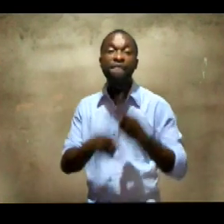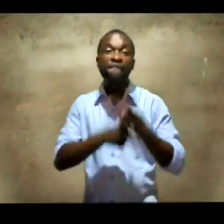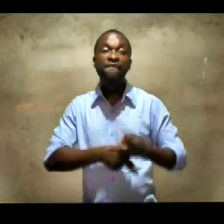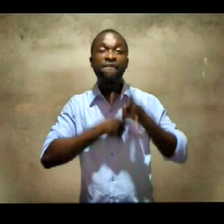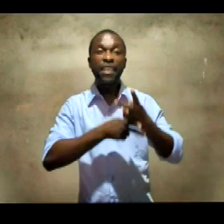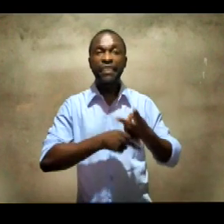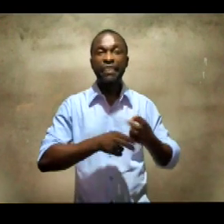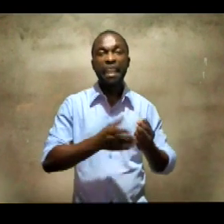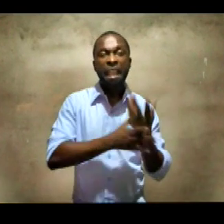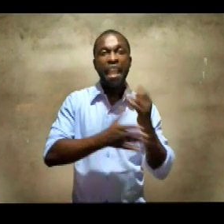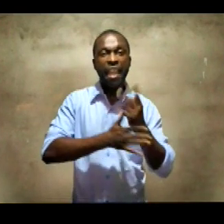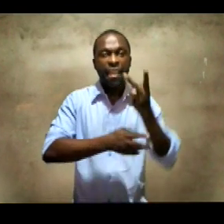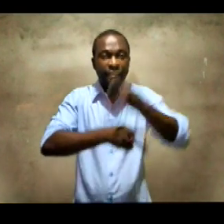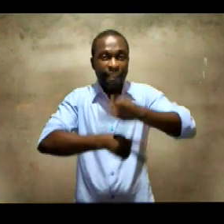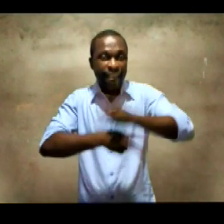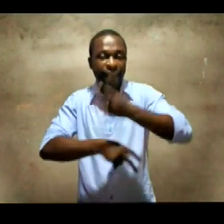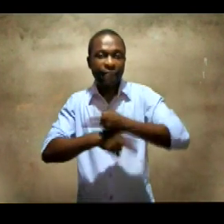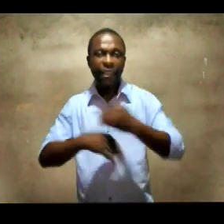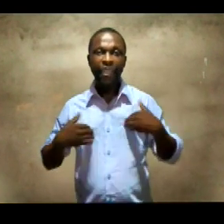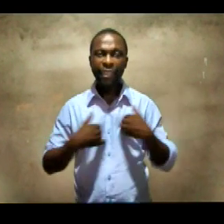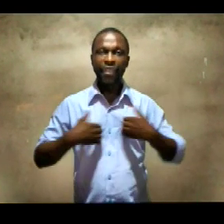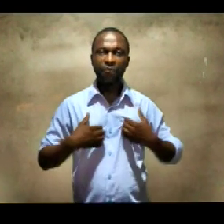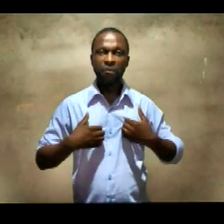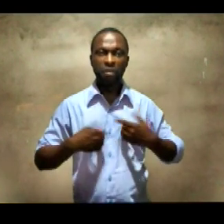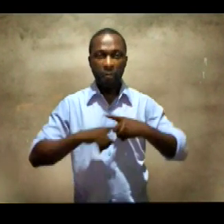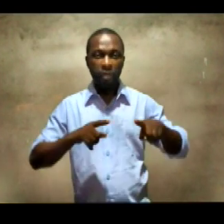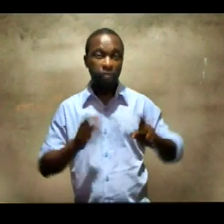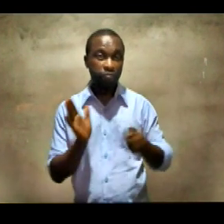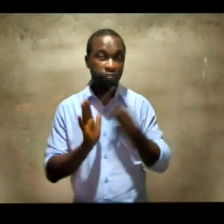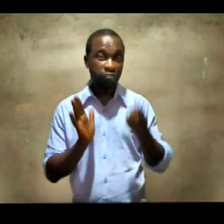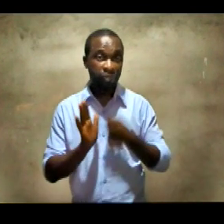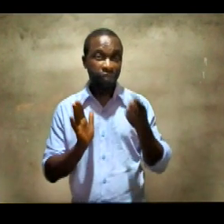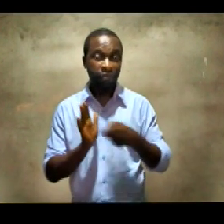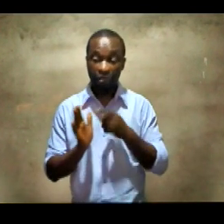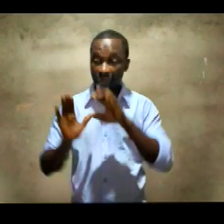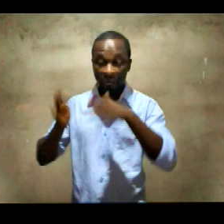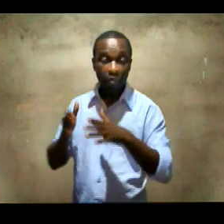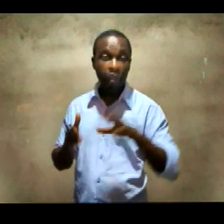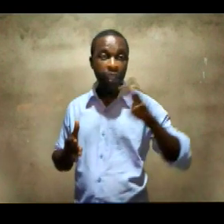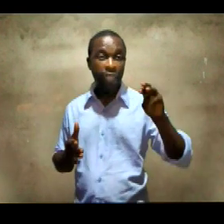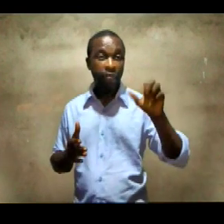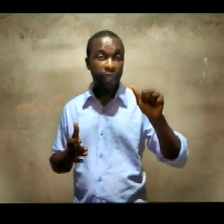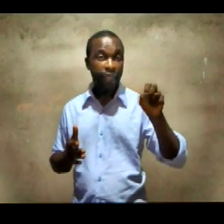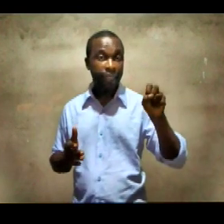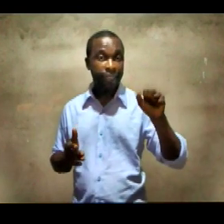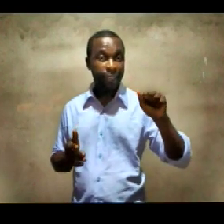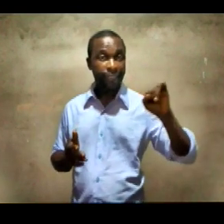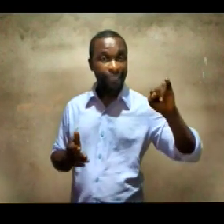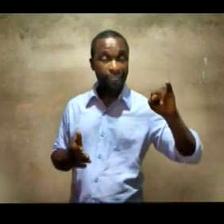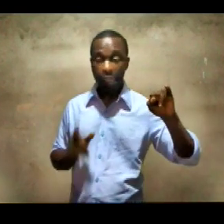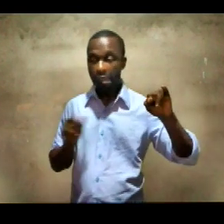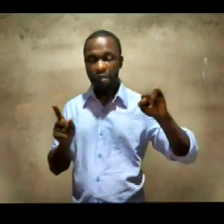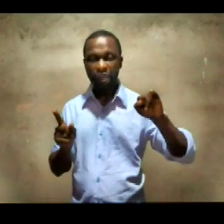bétail partagent le même paysage en Tanzanie. Quand un lion dévore une vache, les guerriers Maasai se vengent. Il y a quelques